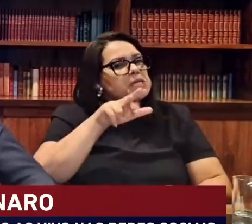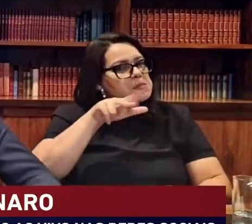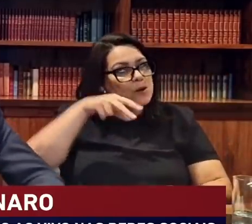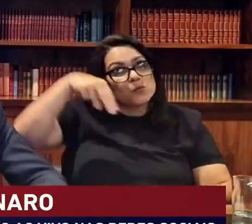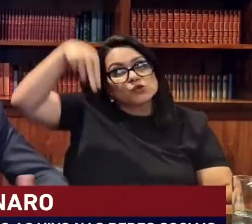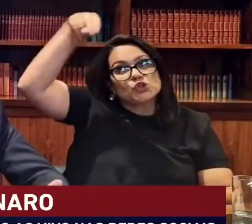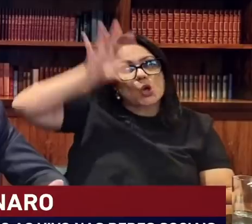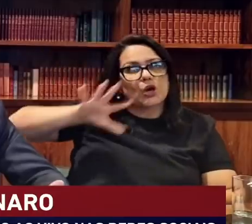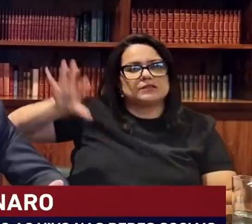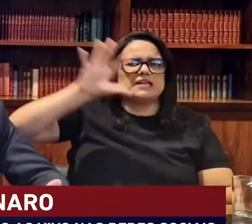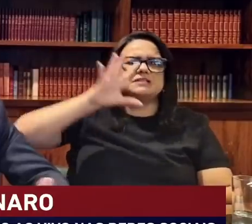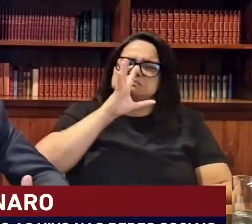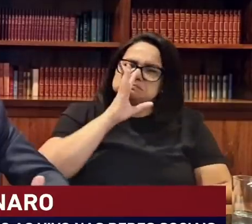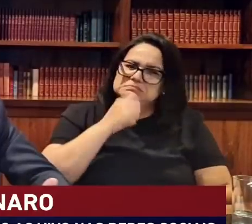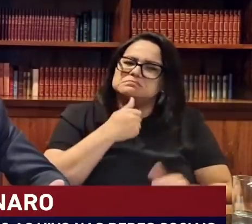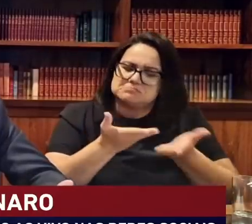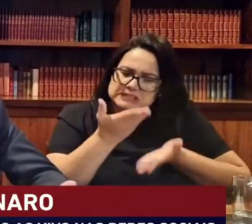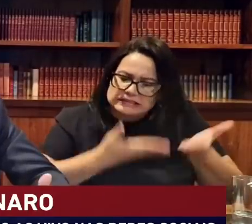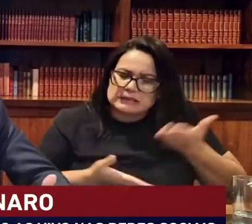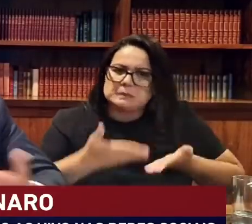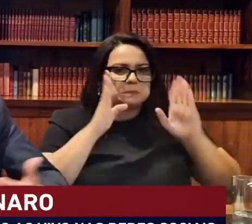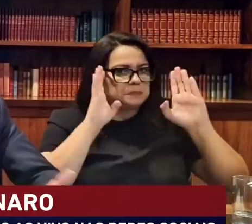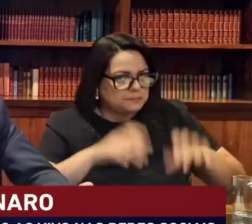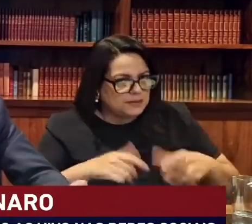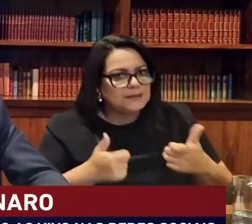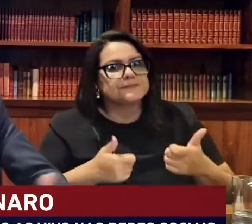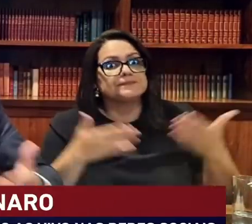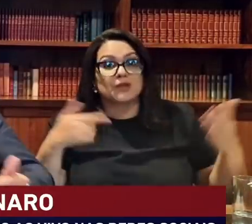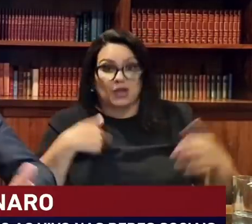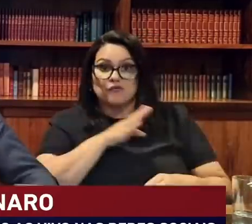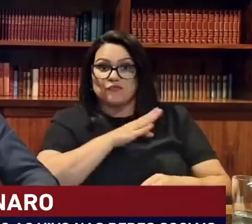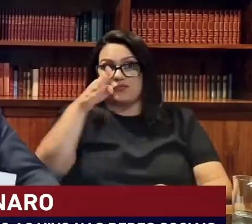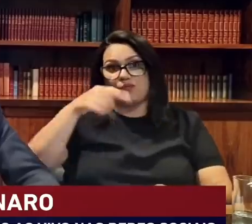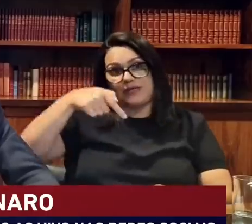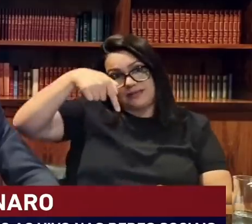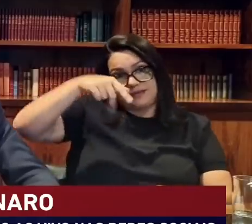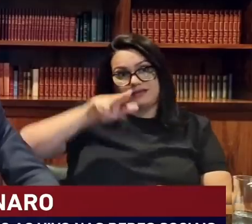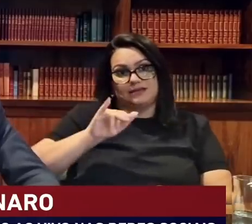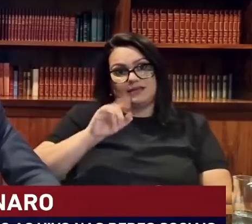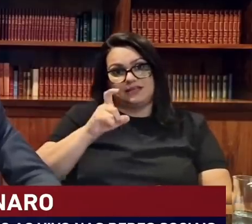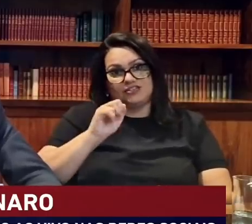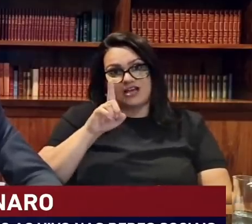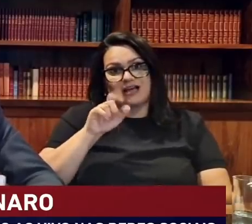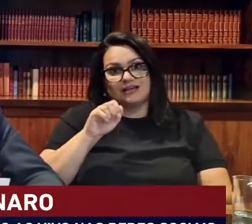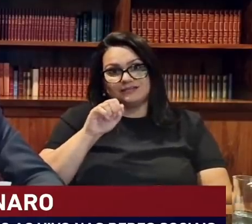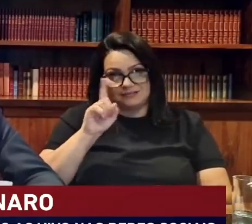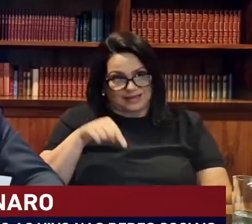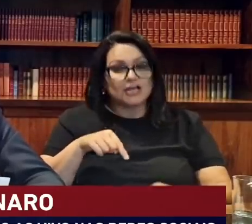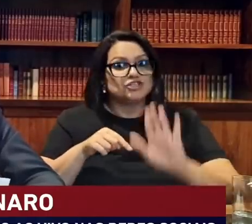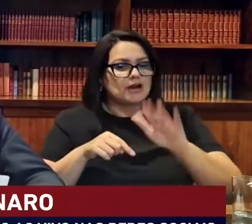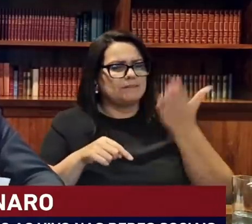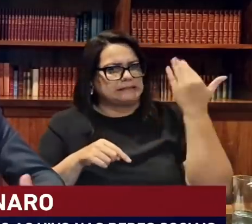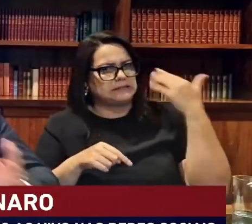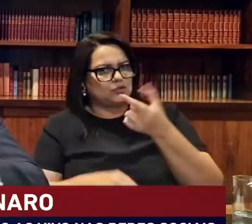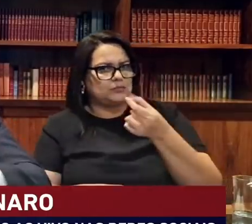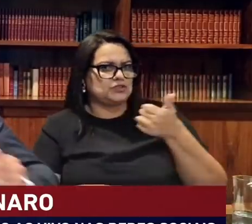tem sido aí excepcional. E agora em Quixadá, eu estive lá em 2017, eu cheguei